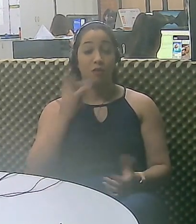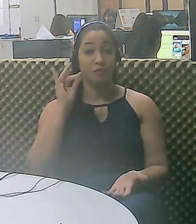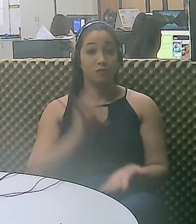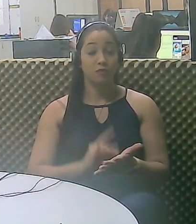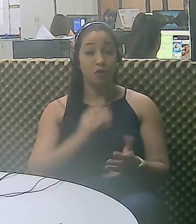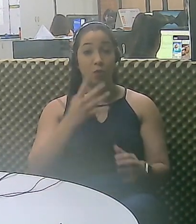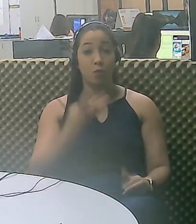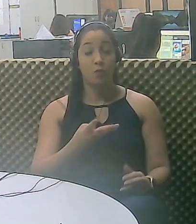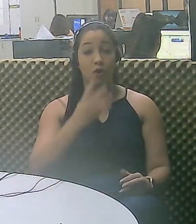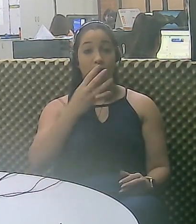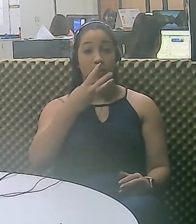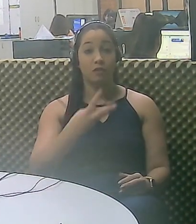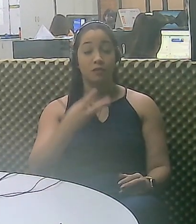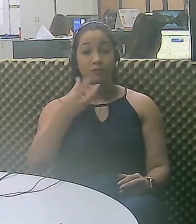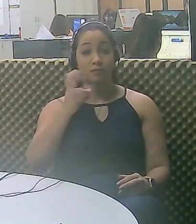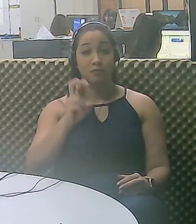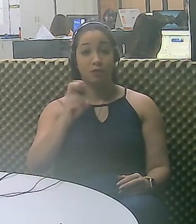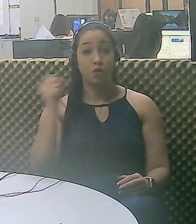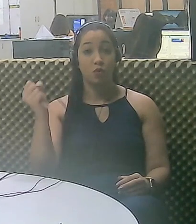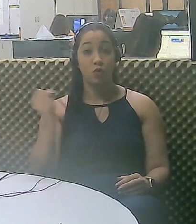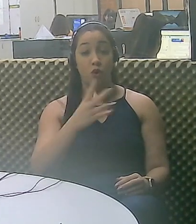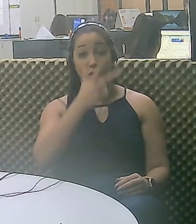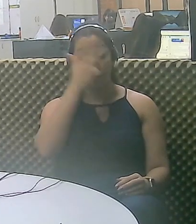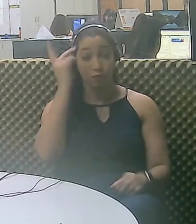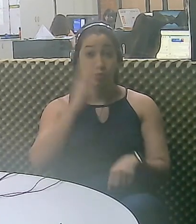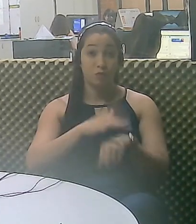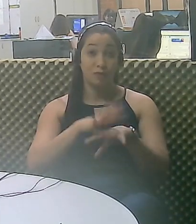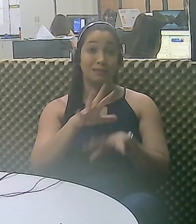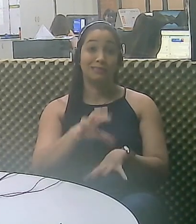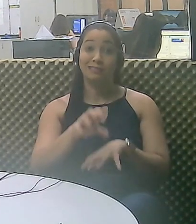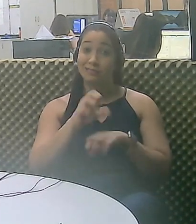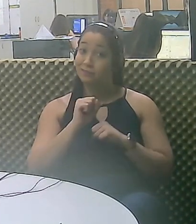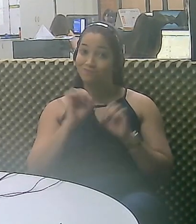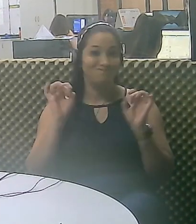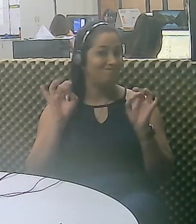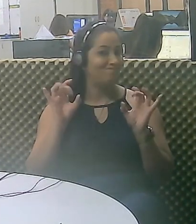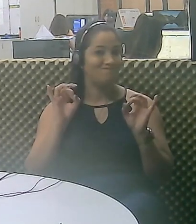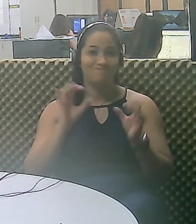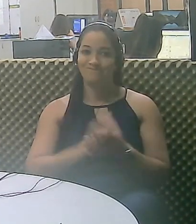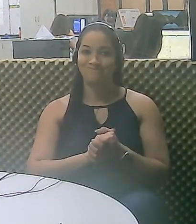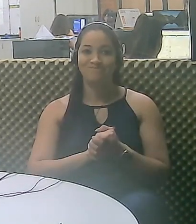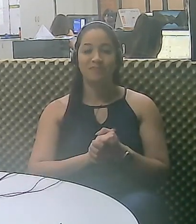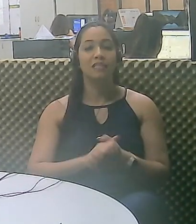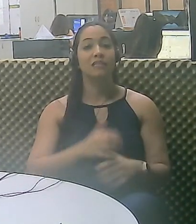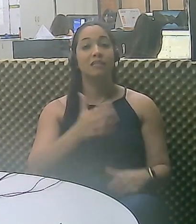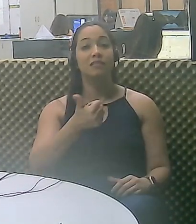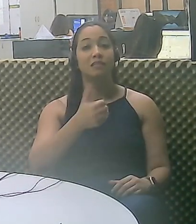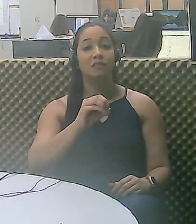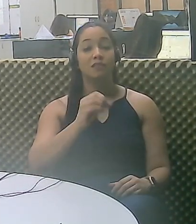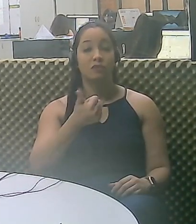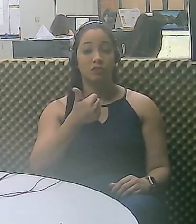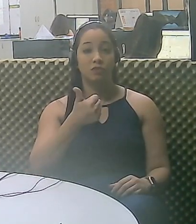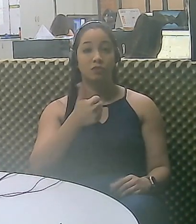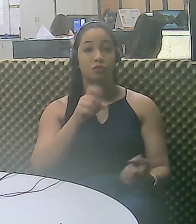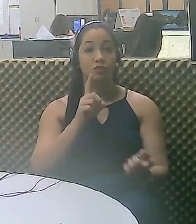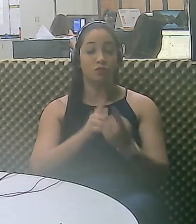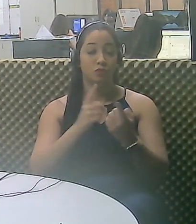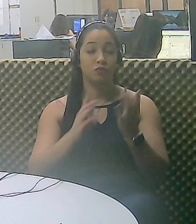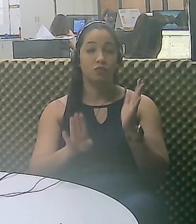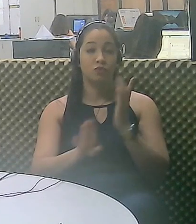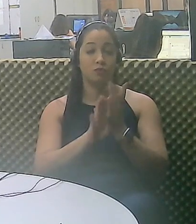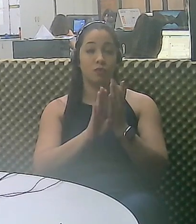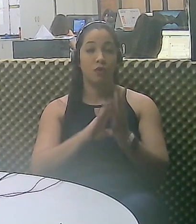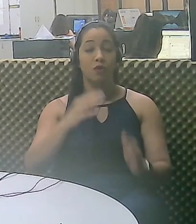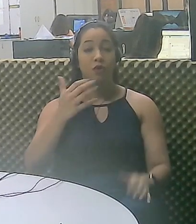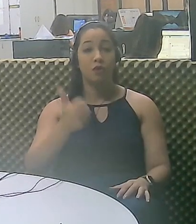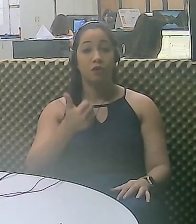registrados 435 novos casos de sífilis não especificada, 101 diagnósticos de sífilis congênita